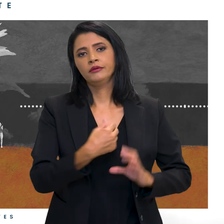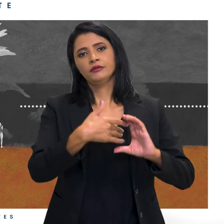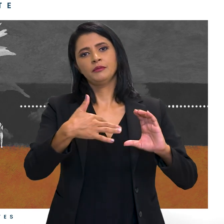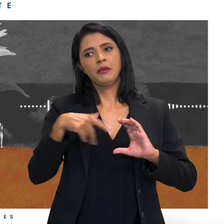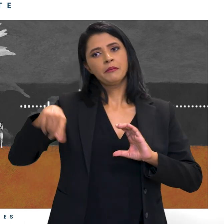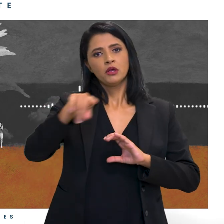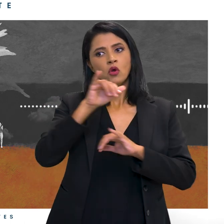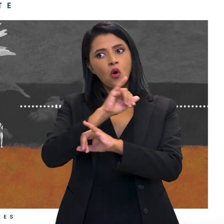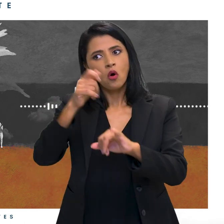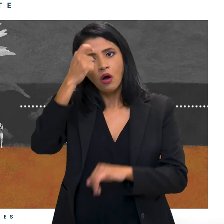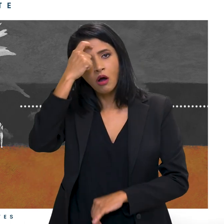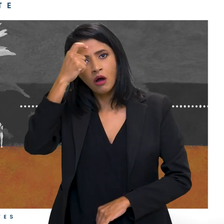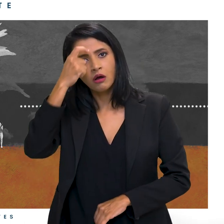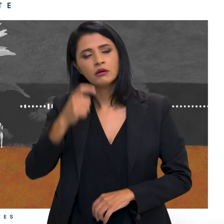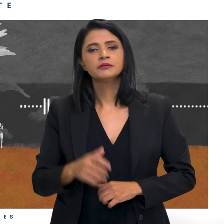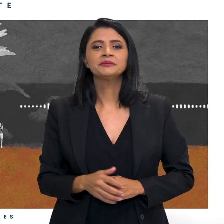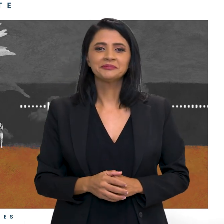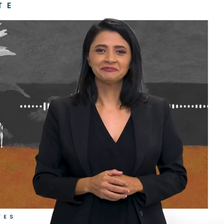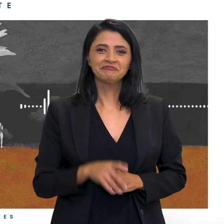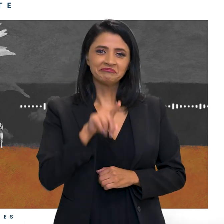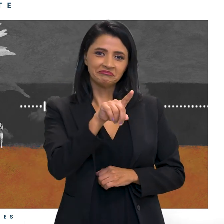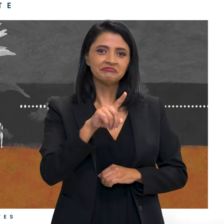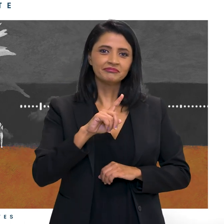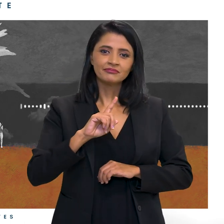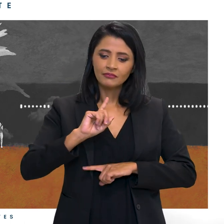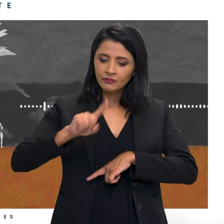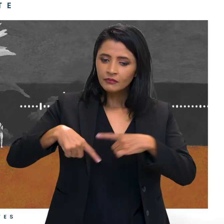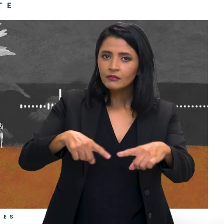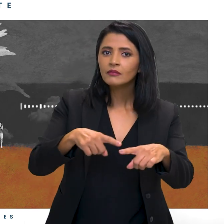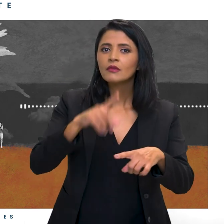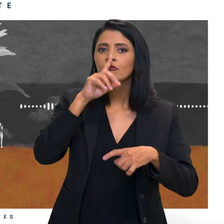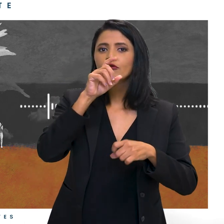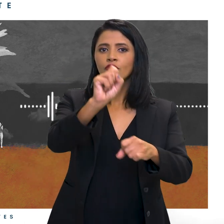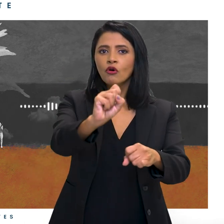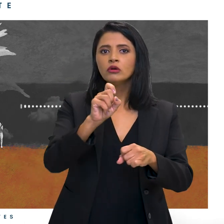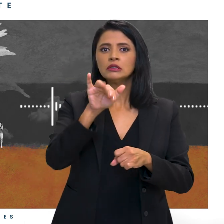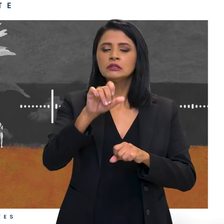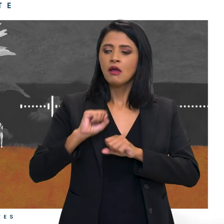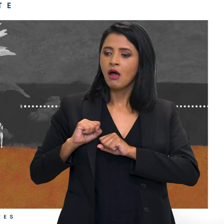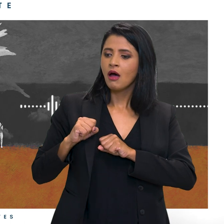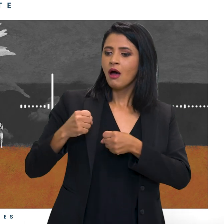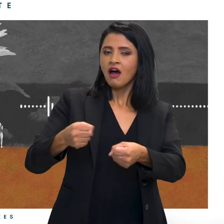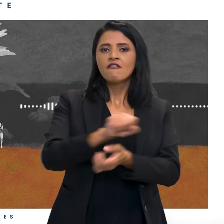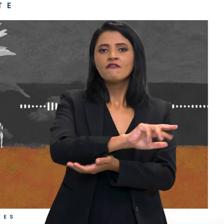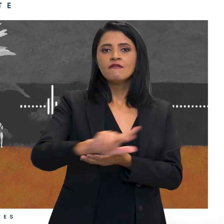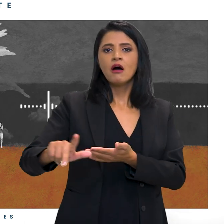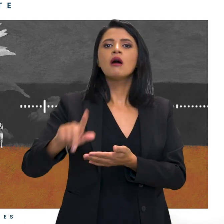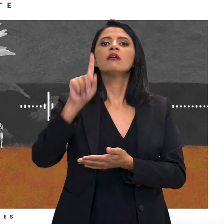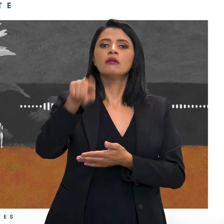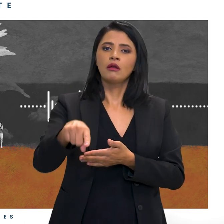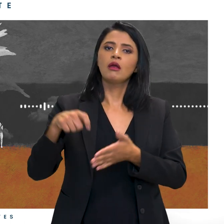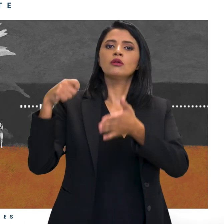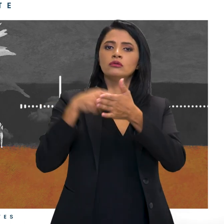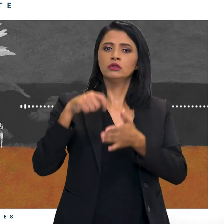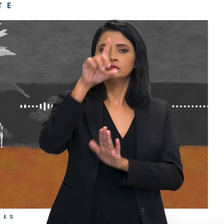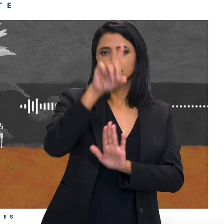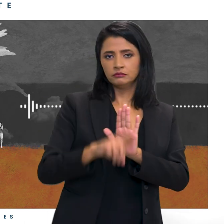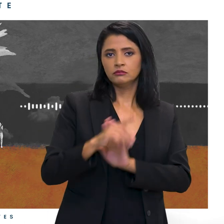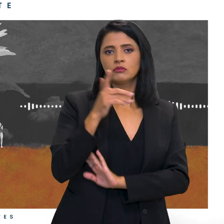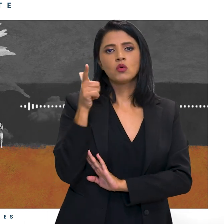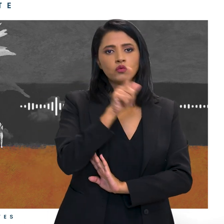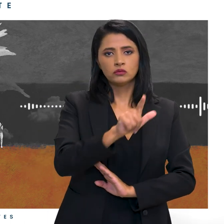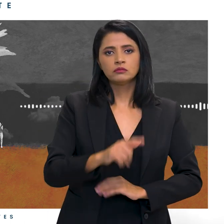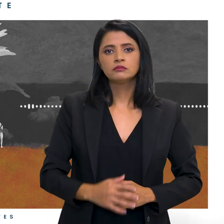poder conscientizar as pessoas. E essa jornada ganha fôlego quando iniciativas distintas se tornam uma luta por